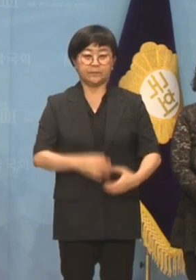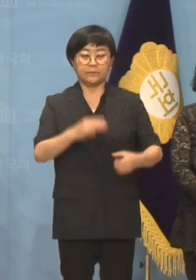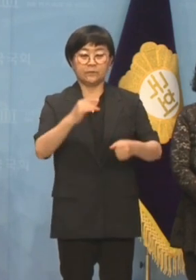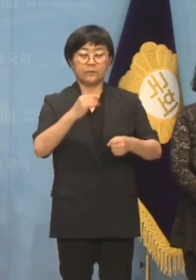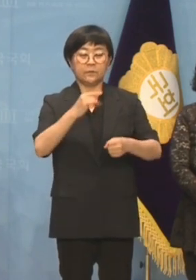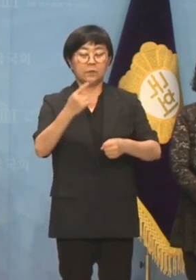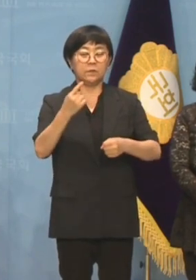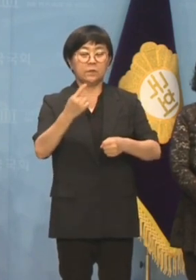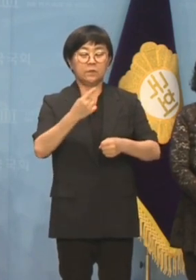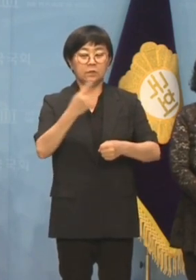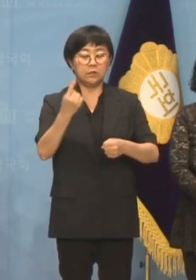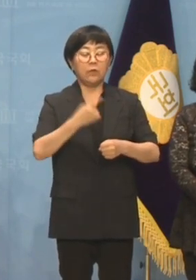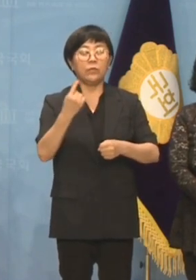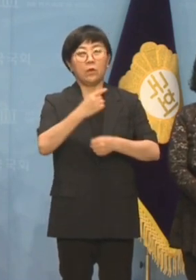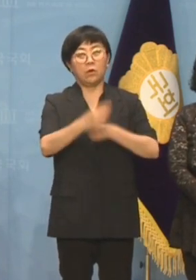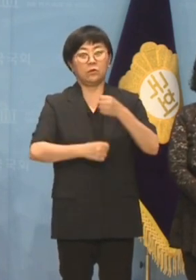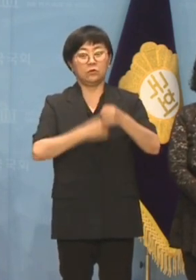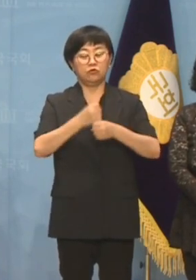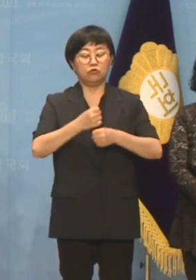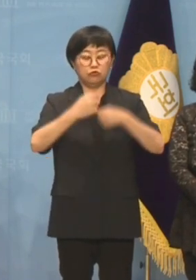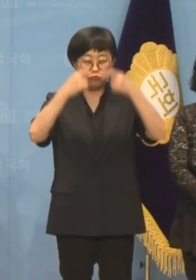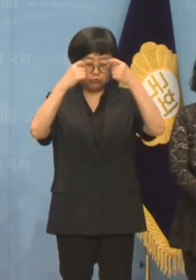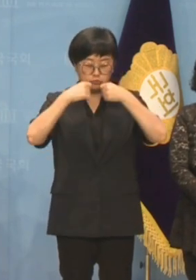천년을 두고 울어주리라.